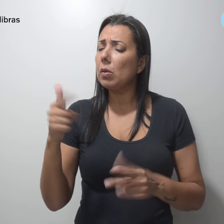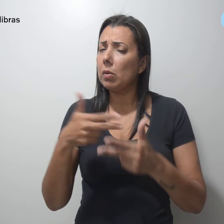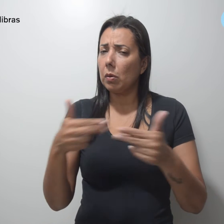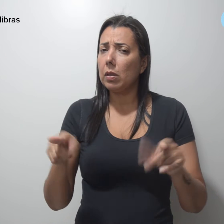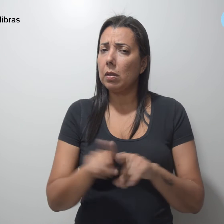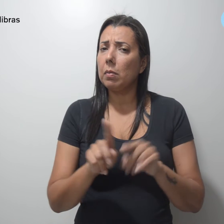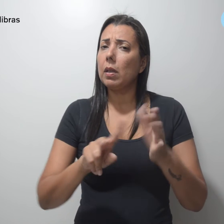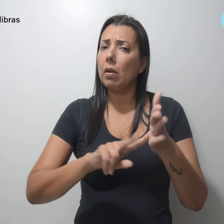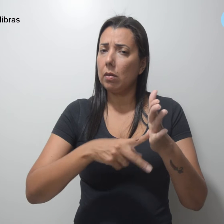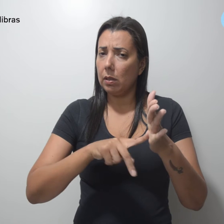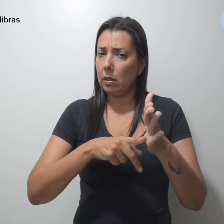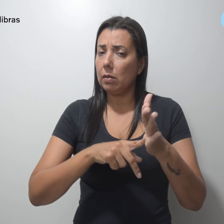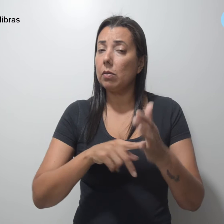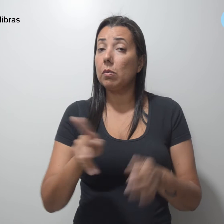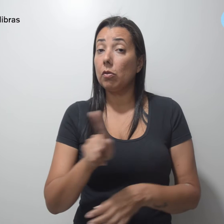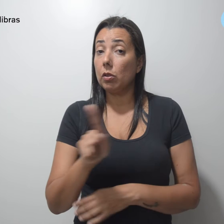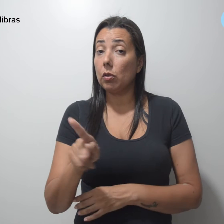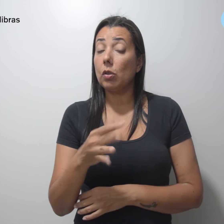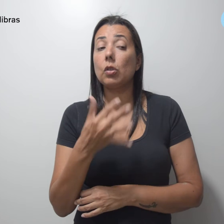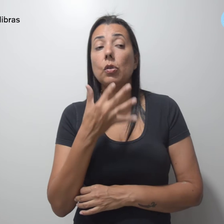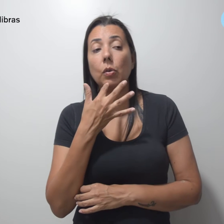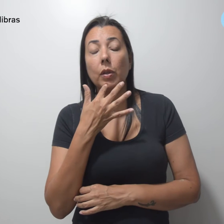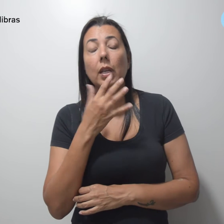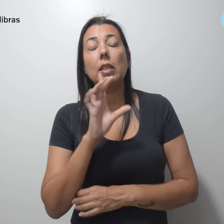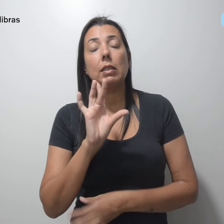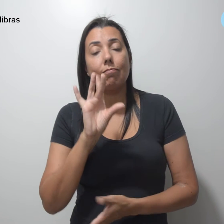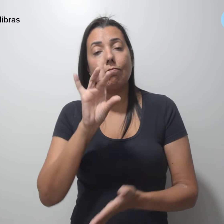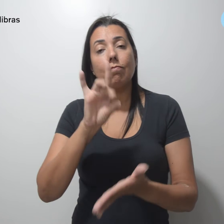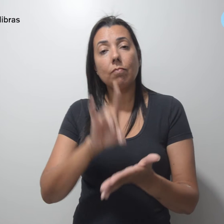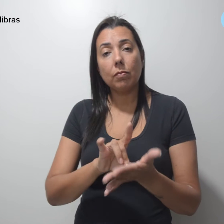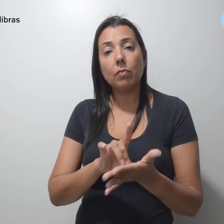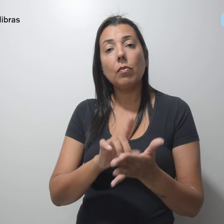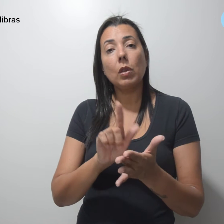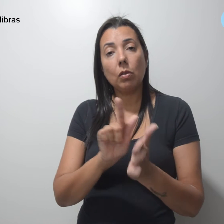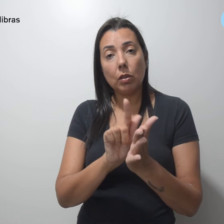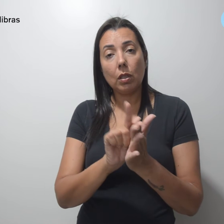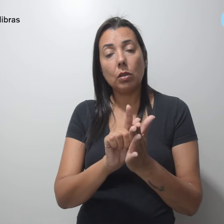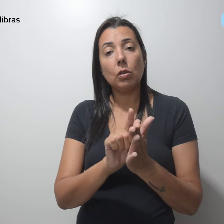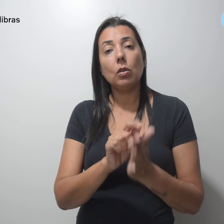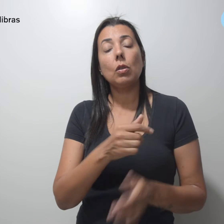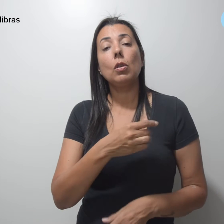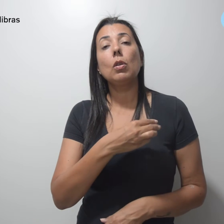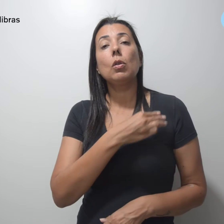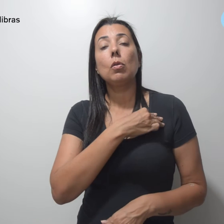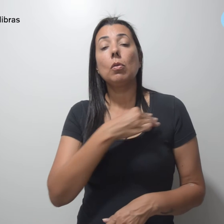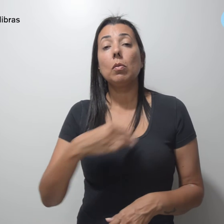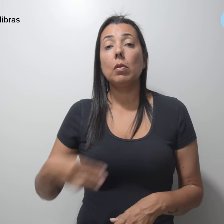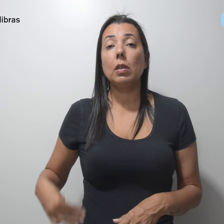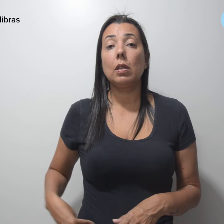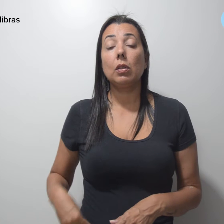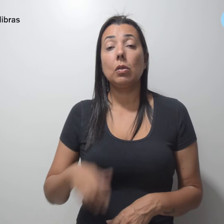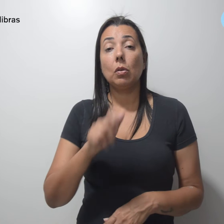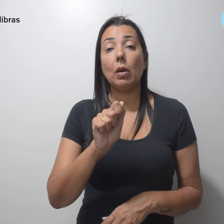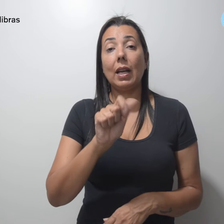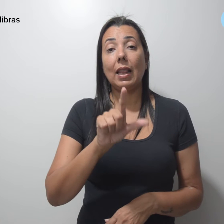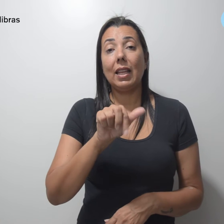Simpro reconhece como legítimo o gesto do ministro Alexandre de Moraes do Supremo